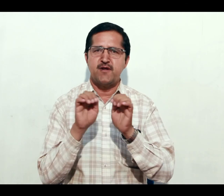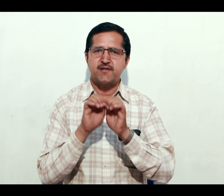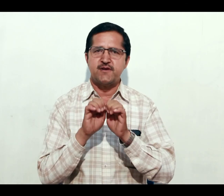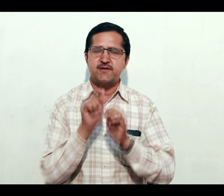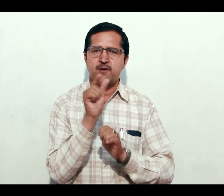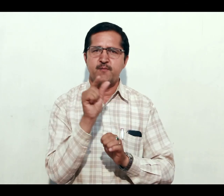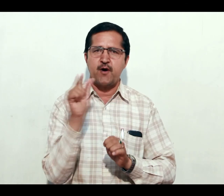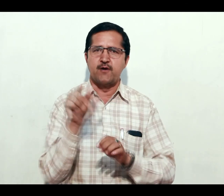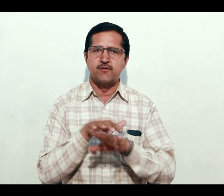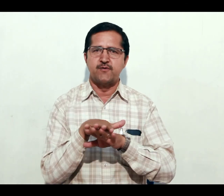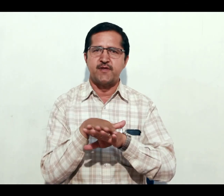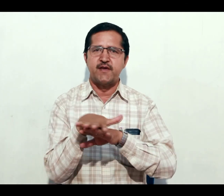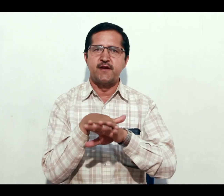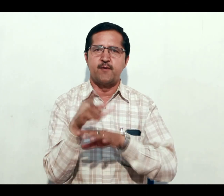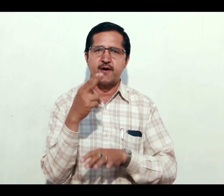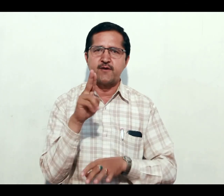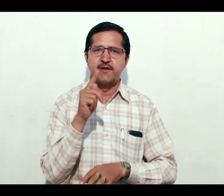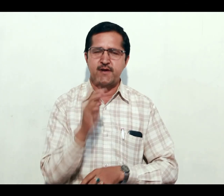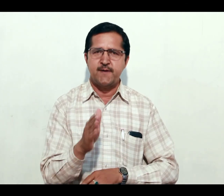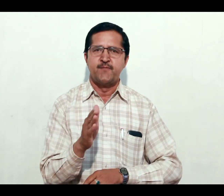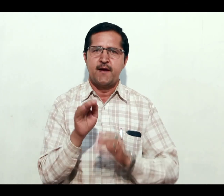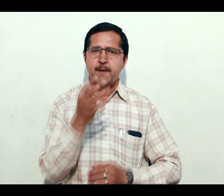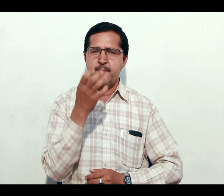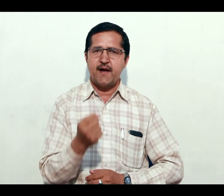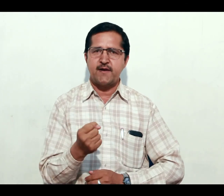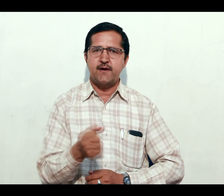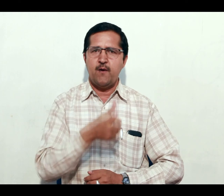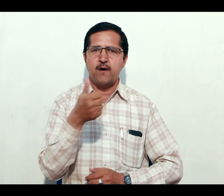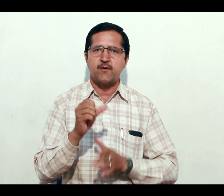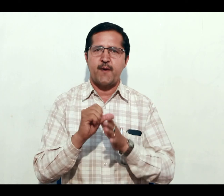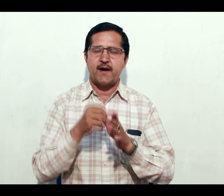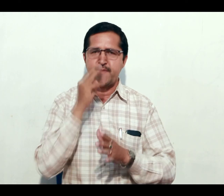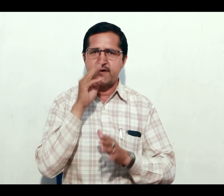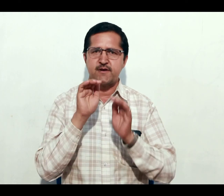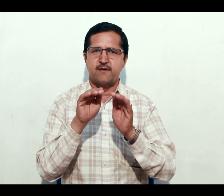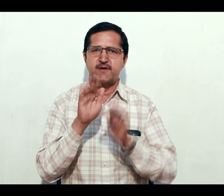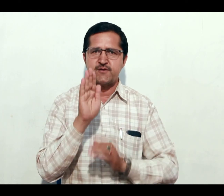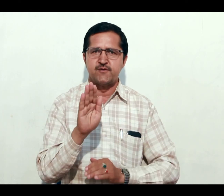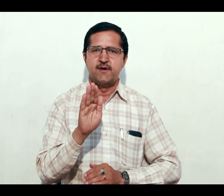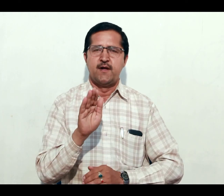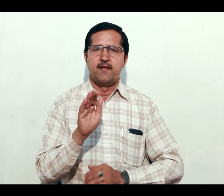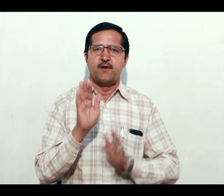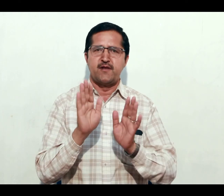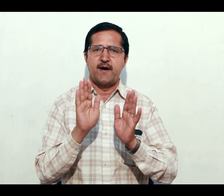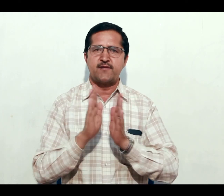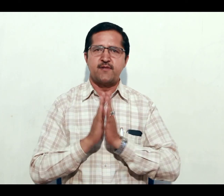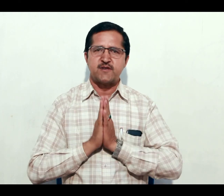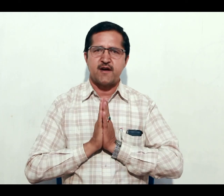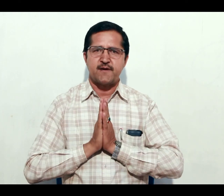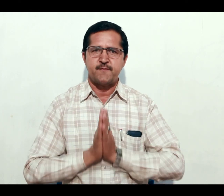सम्बन्धित शब्दहरू धेरै भएकोले बाँकी अर्को पाठमा सिकाउनेछु। धन्यवाद, नमस्कार।